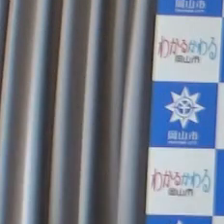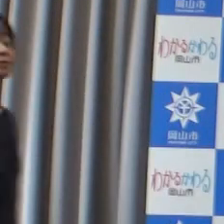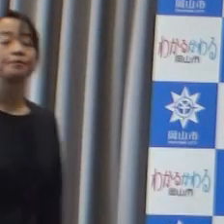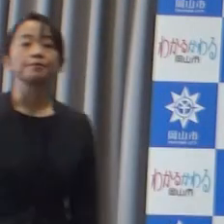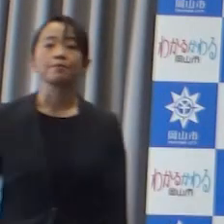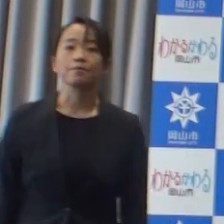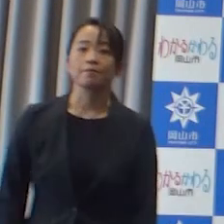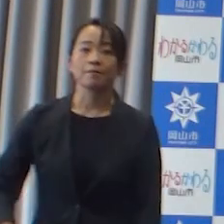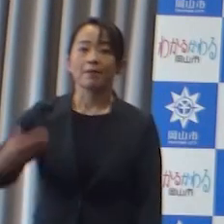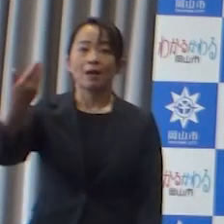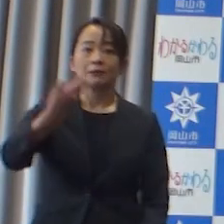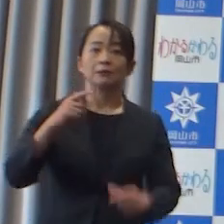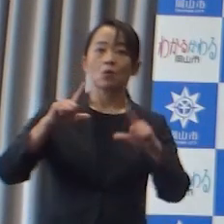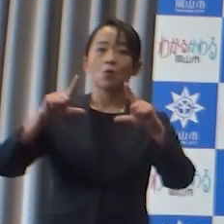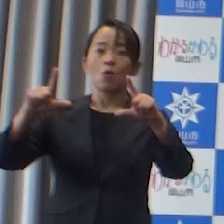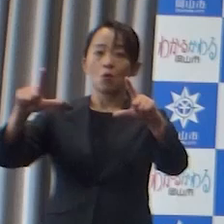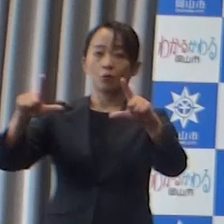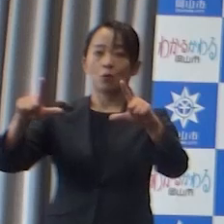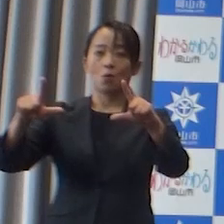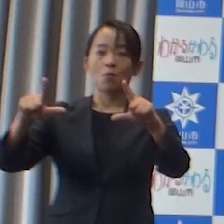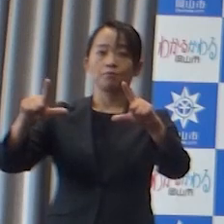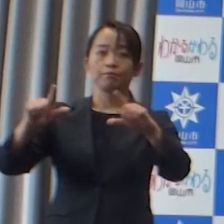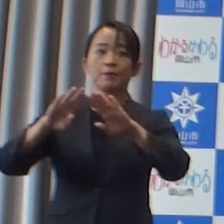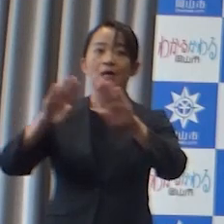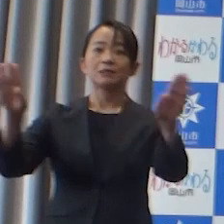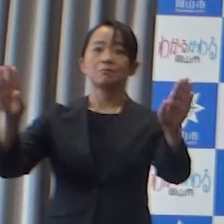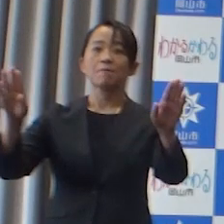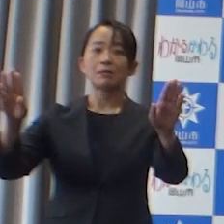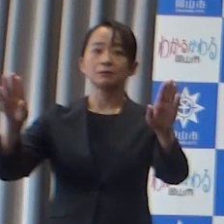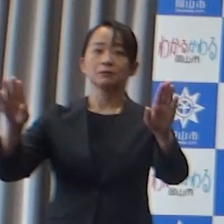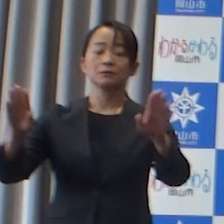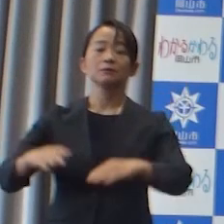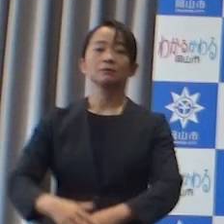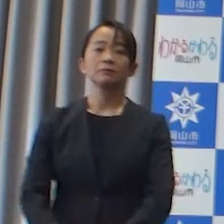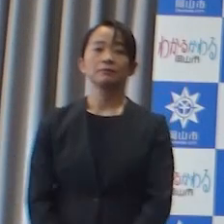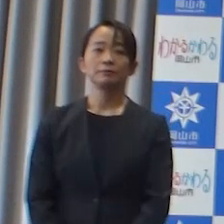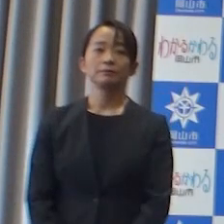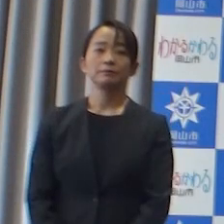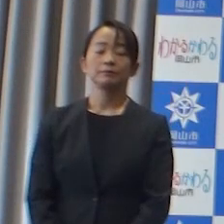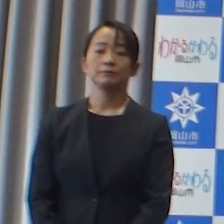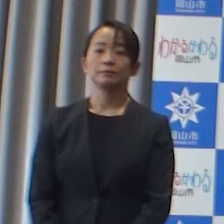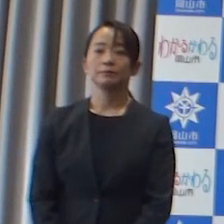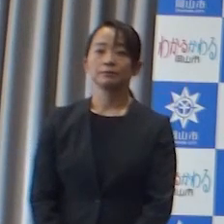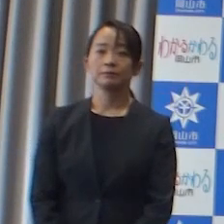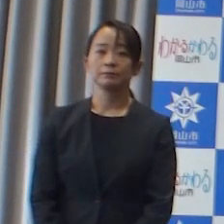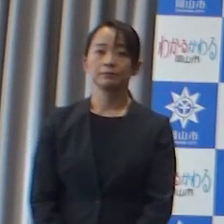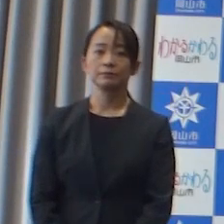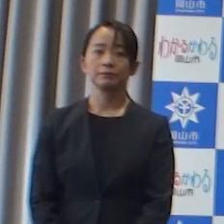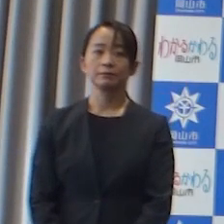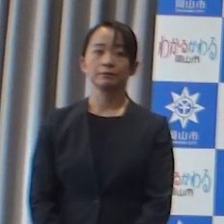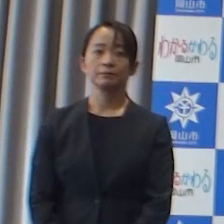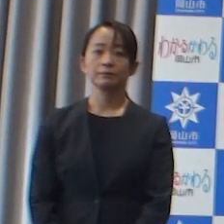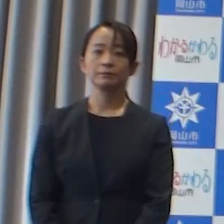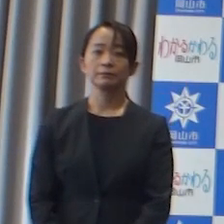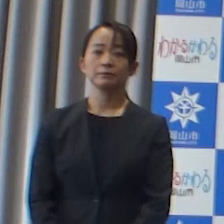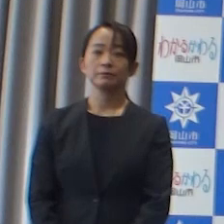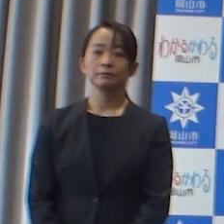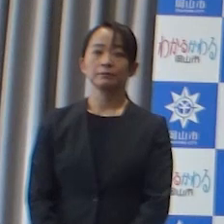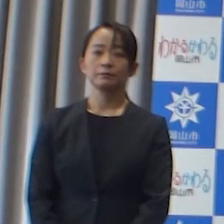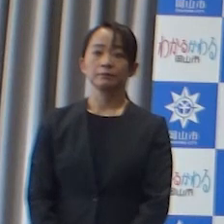それでは質疑応答に移ります。ご質問のある方は挙手の方で、お名前をお願いいたします。